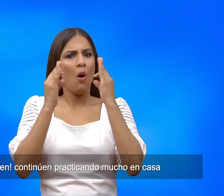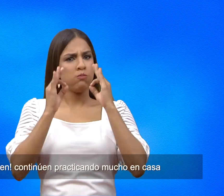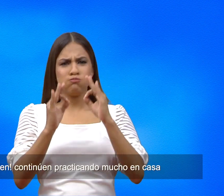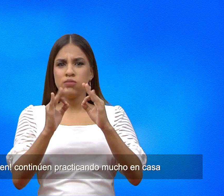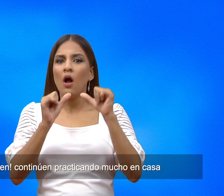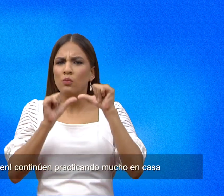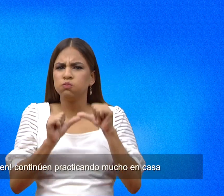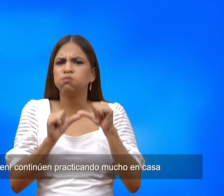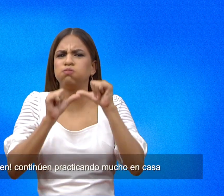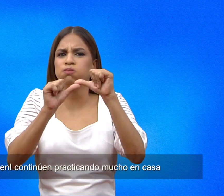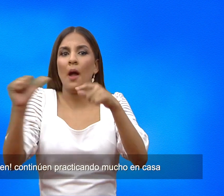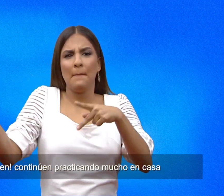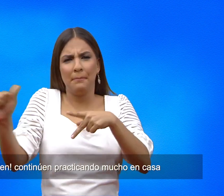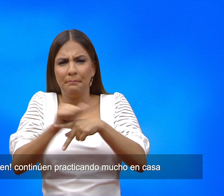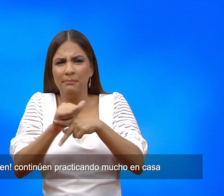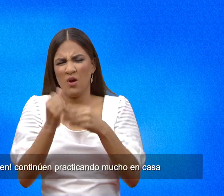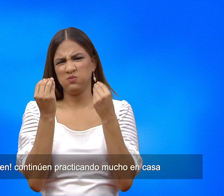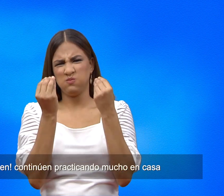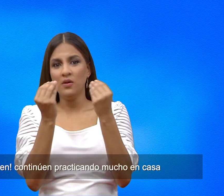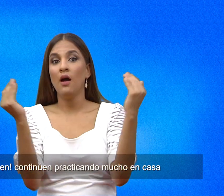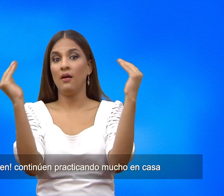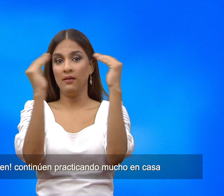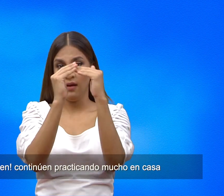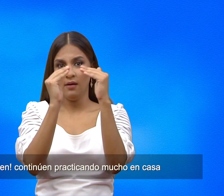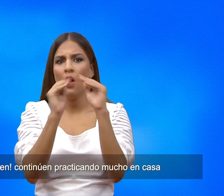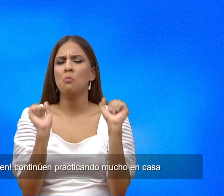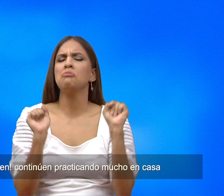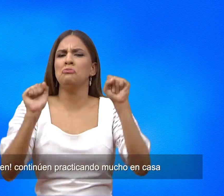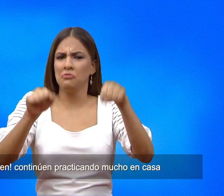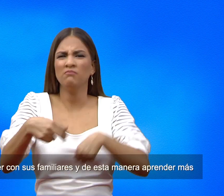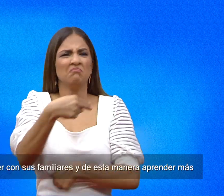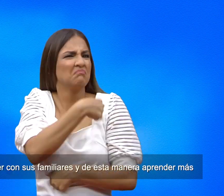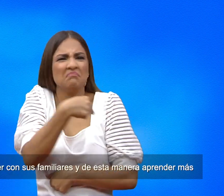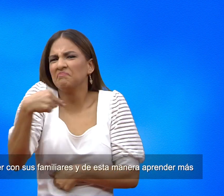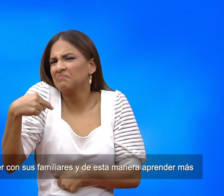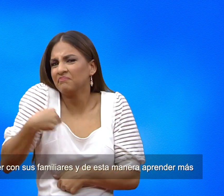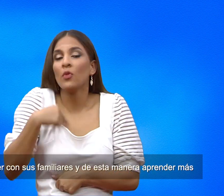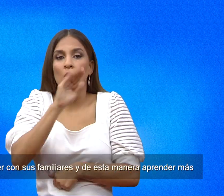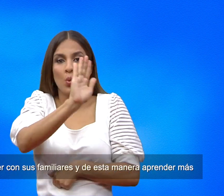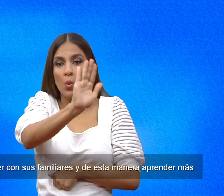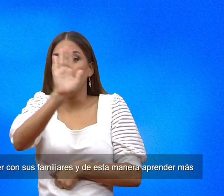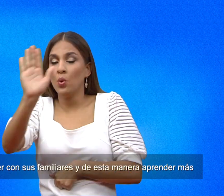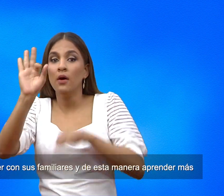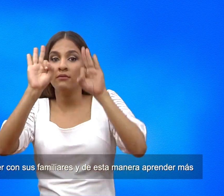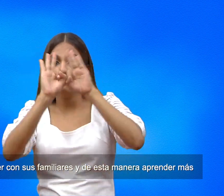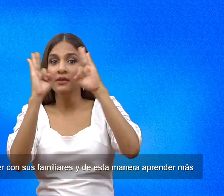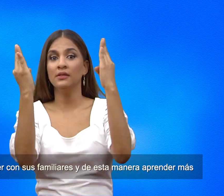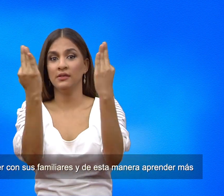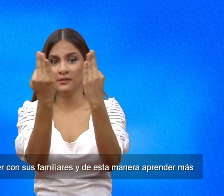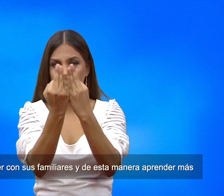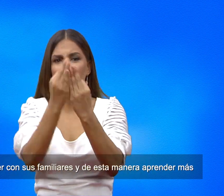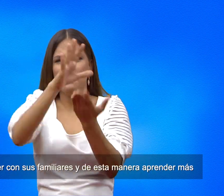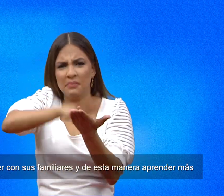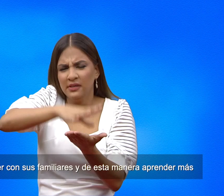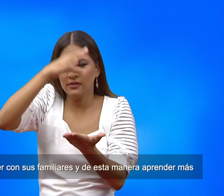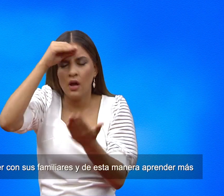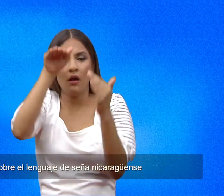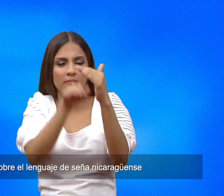muy bien contenido en practicando mucho en casa lo pueden hacer con sus familiares y de esta manera aprender más sobre el